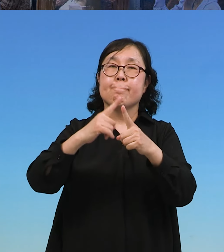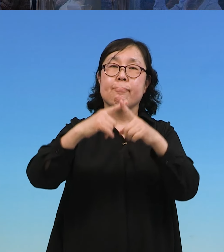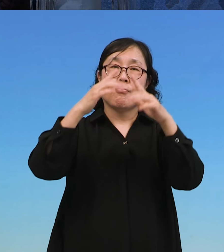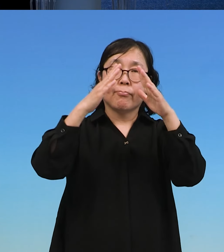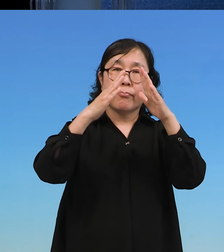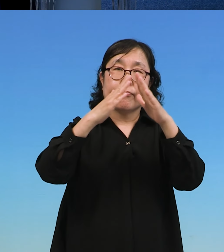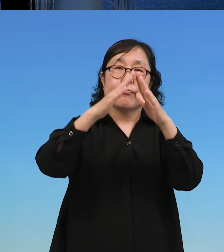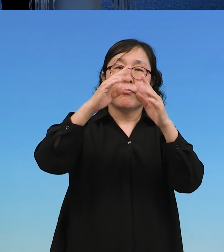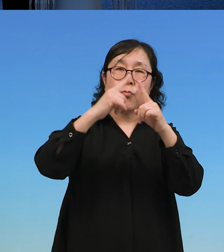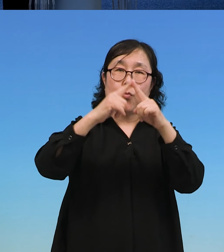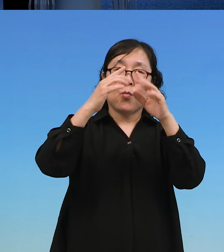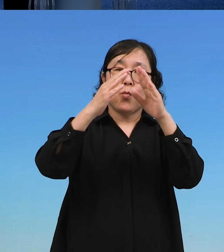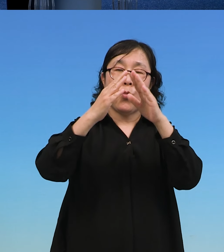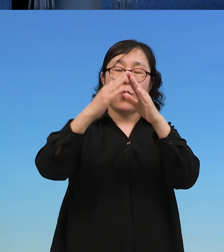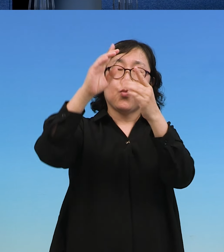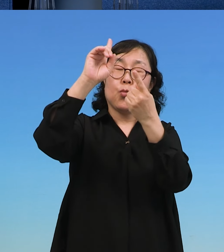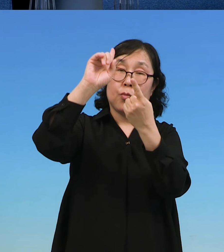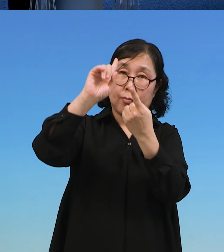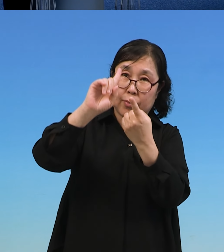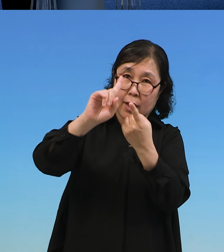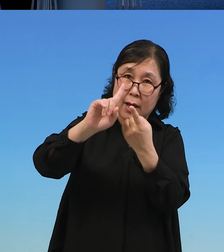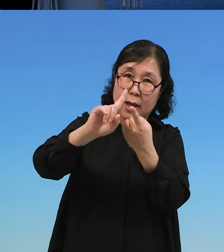교회를 교회되게,